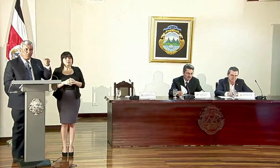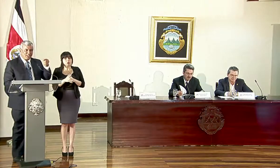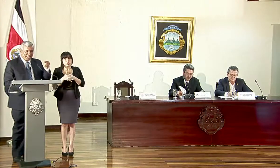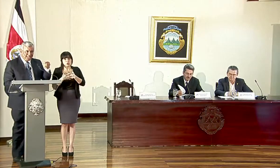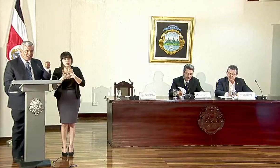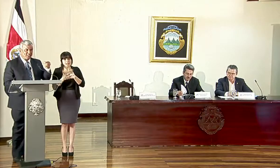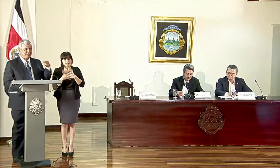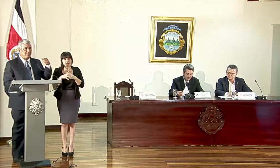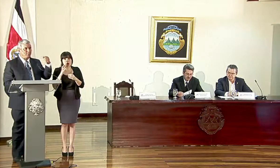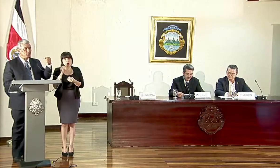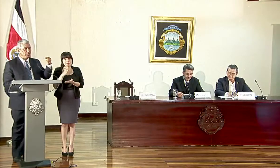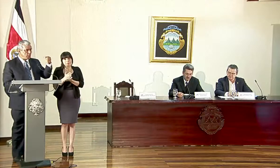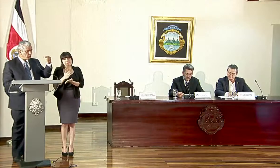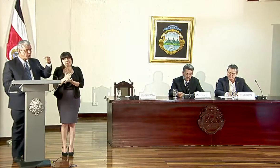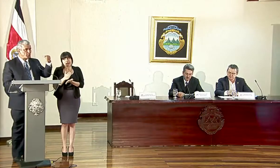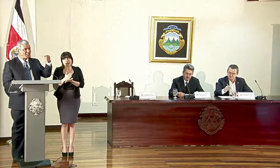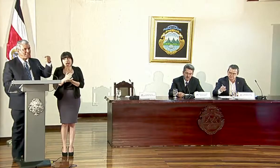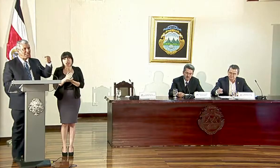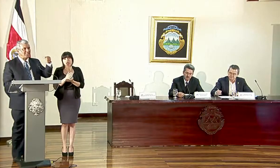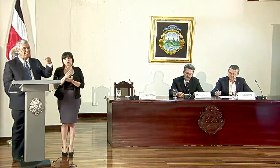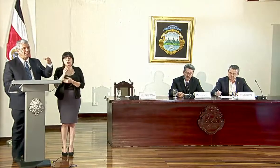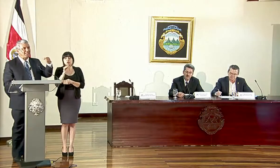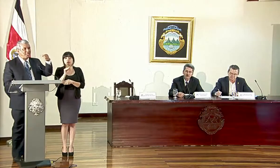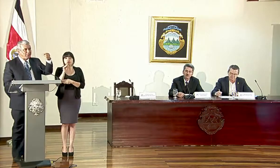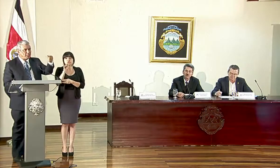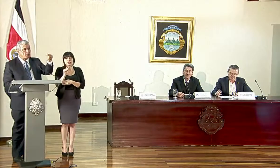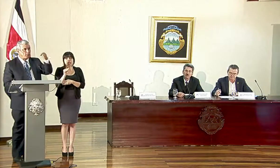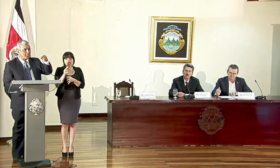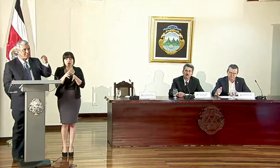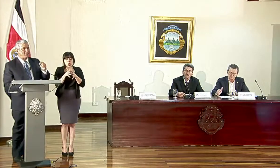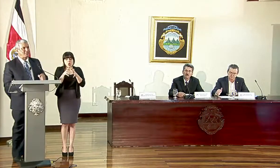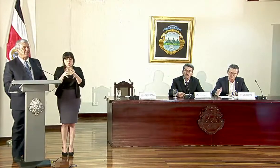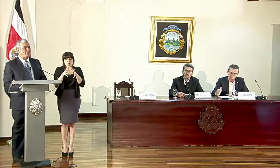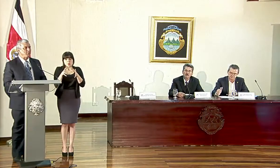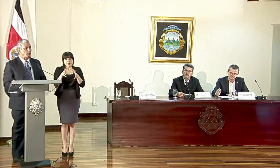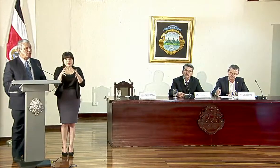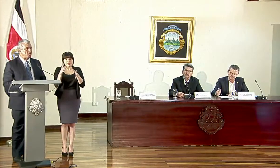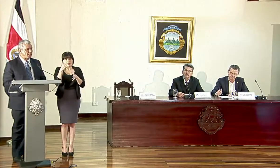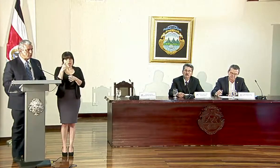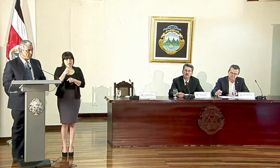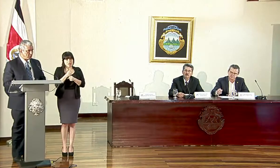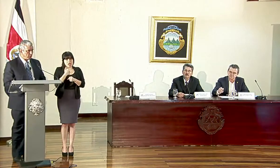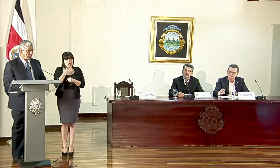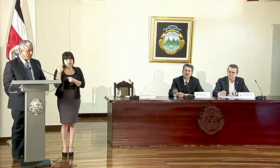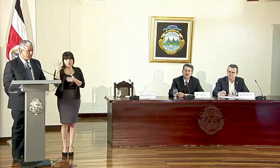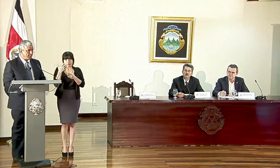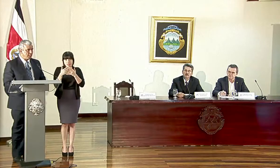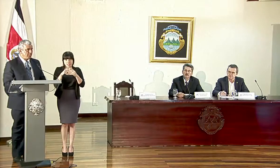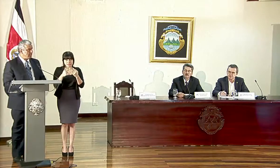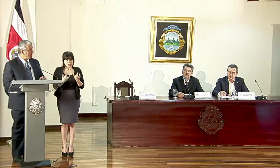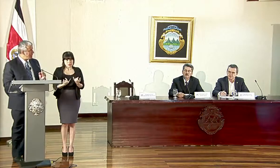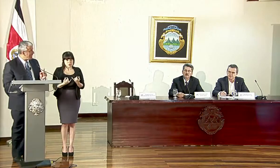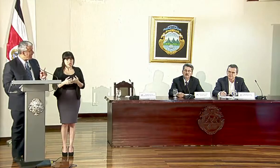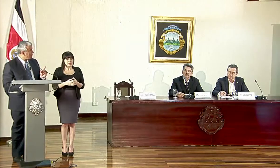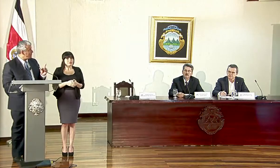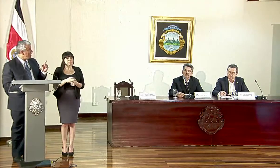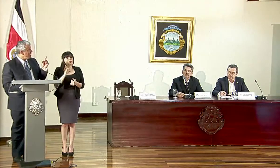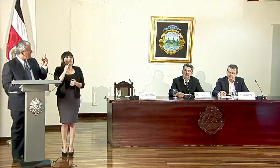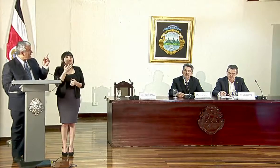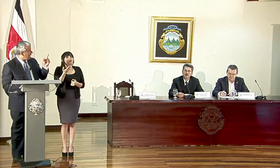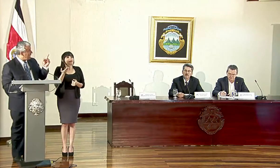contener o frenar, digamos, los porcentajes de incremento de las tasas de desempleo que teníamos hasta ahora, ¿verdad? De